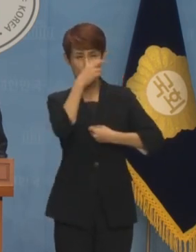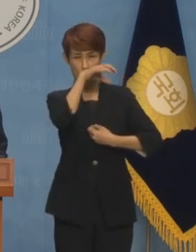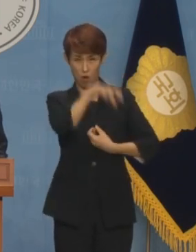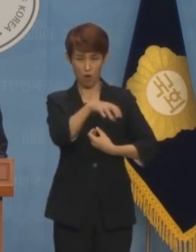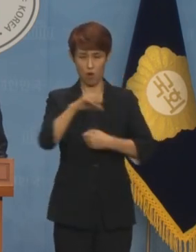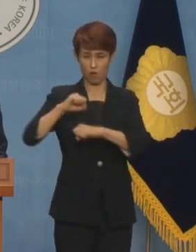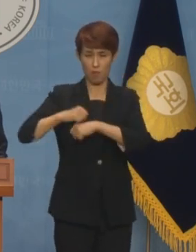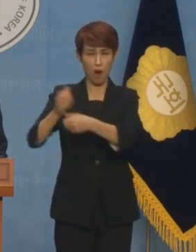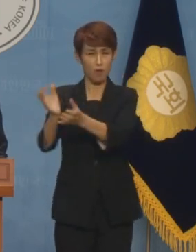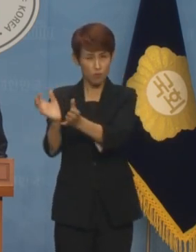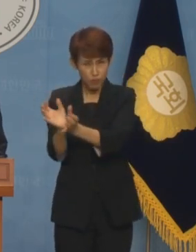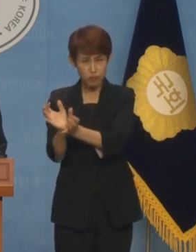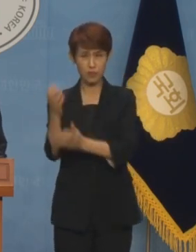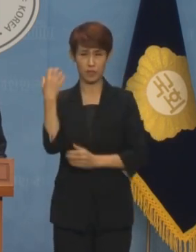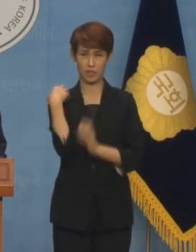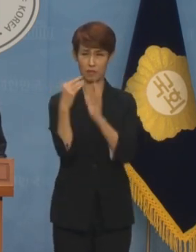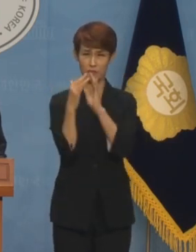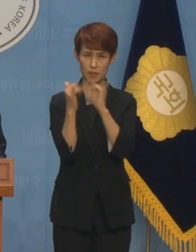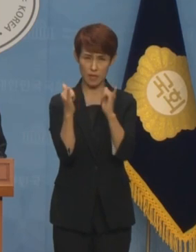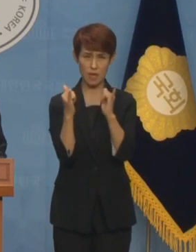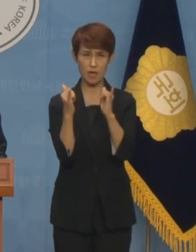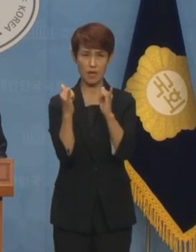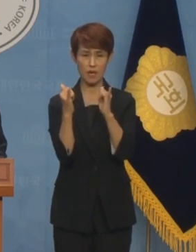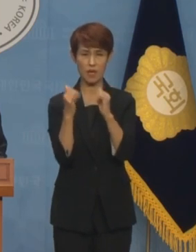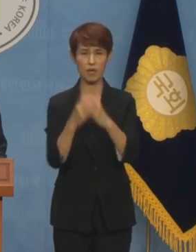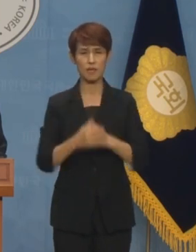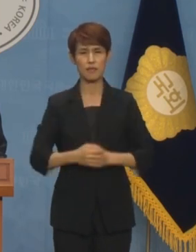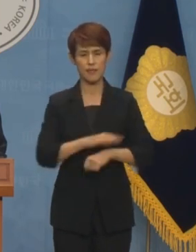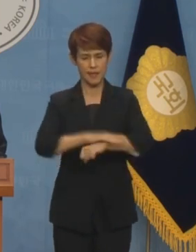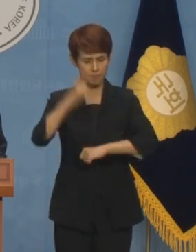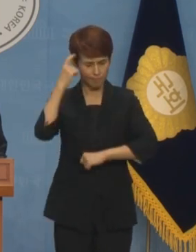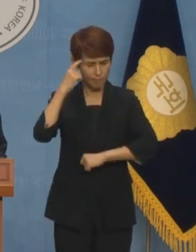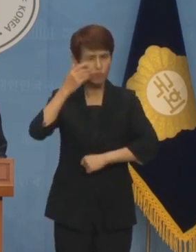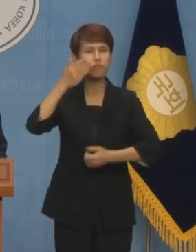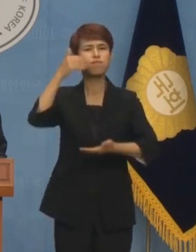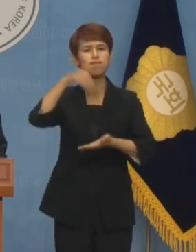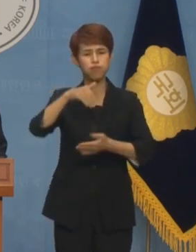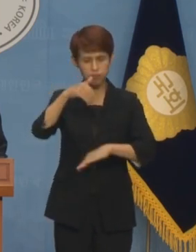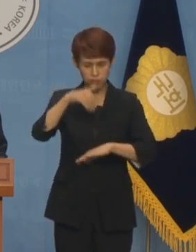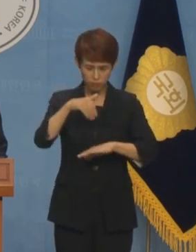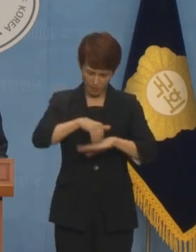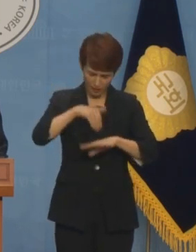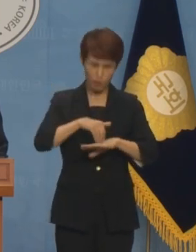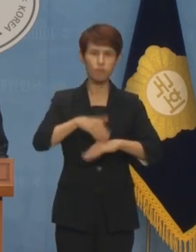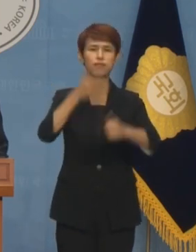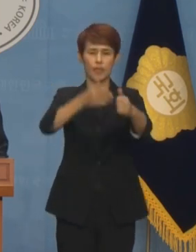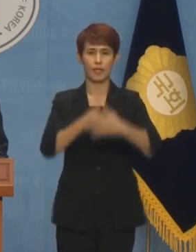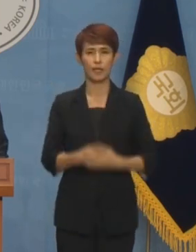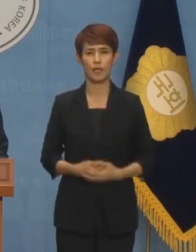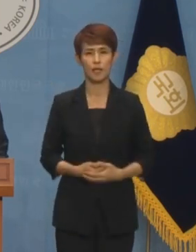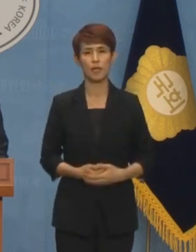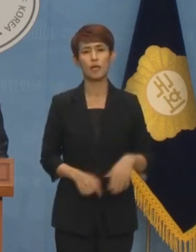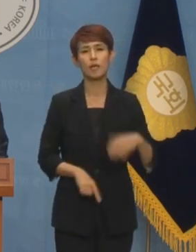국방부와 안보 책임자들의 맹성을 촉구합니다. 2024년 6월 19일